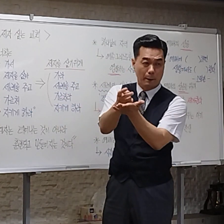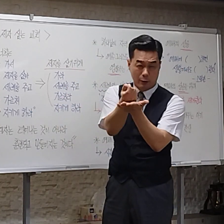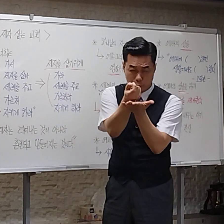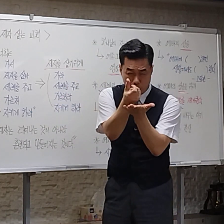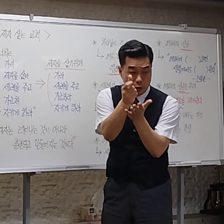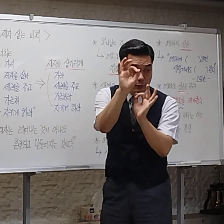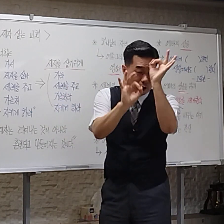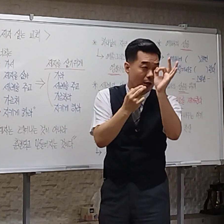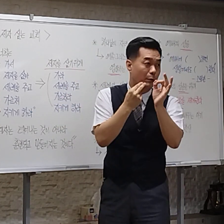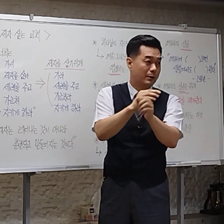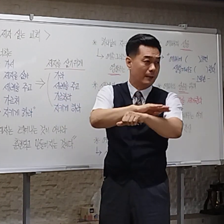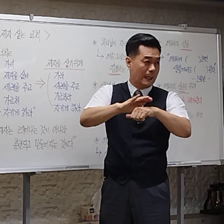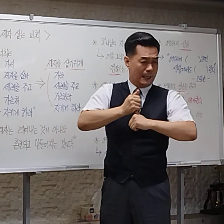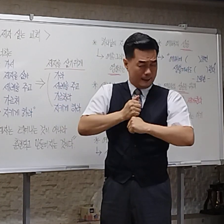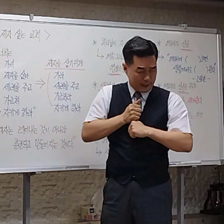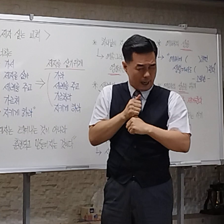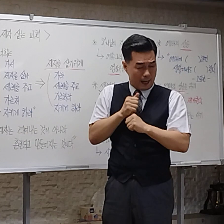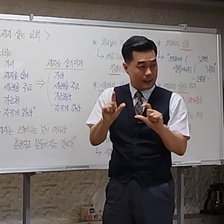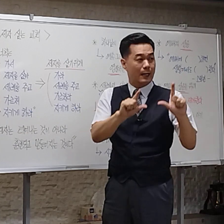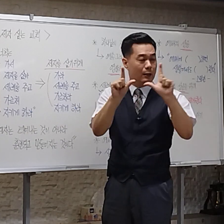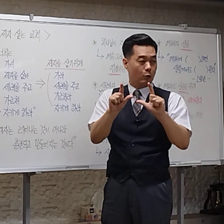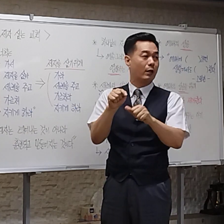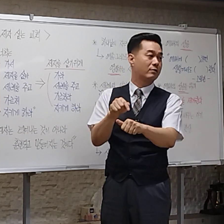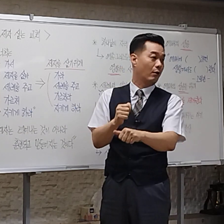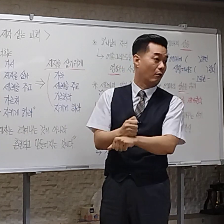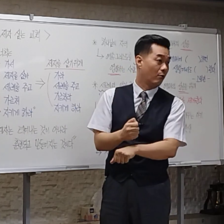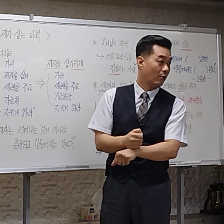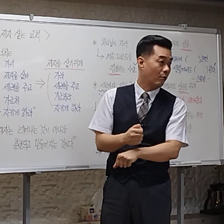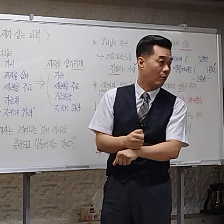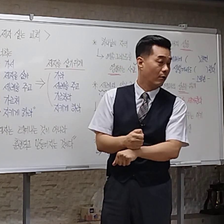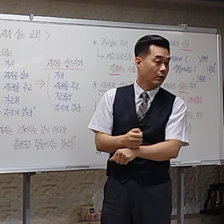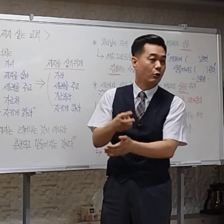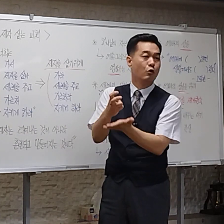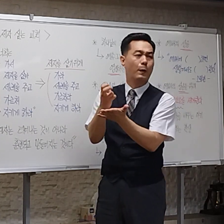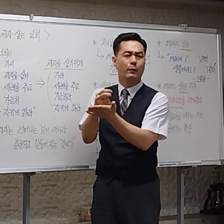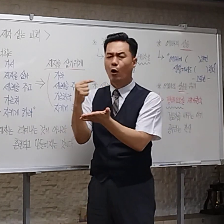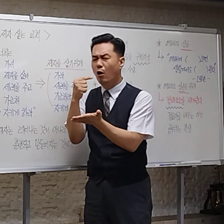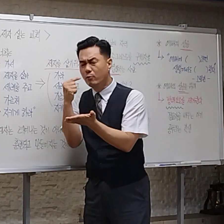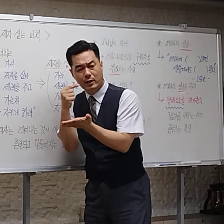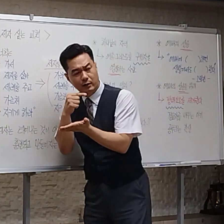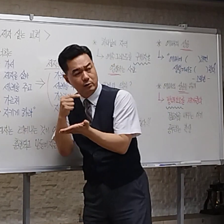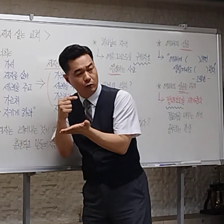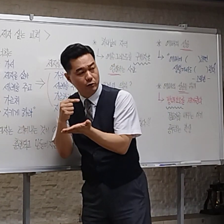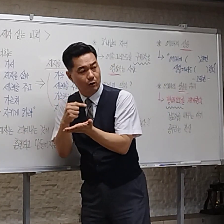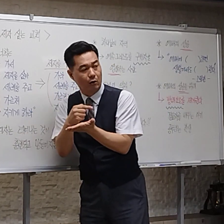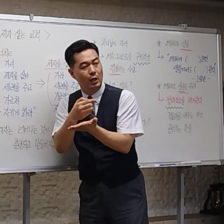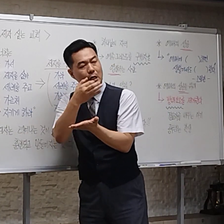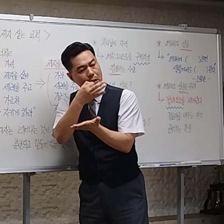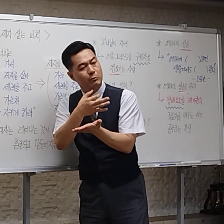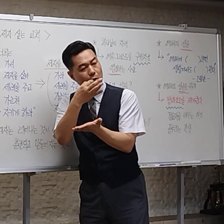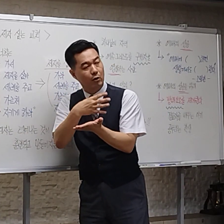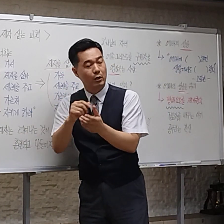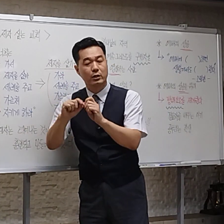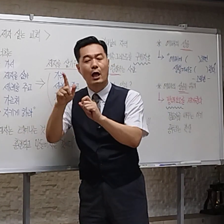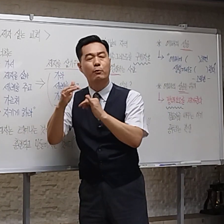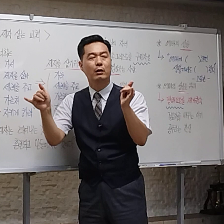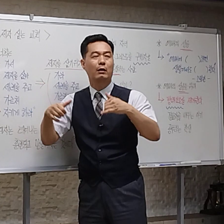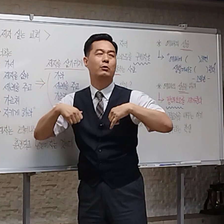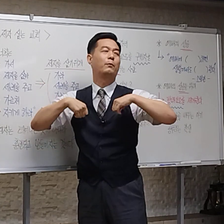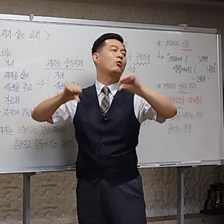율법에서 조금 더 틀림없이 잘 살도록 했어요. 그래서 율법이 너무 까탈스러워서 힘들어요. 대부분의 사람들은